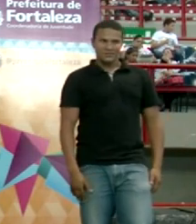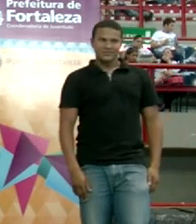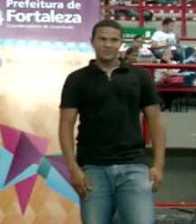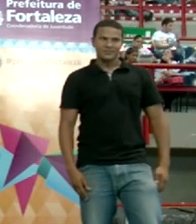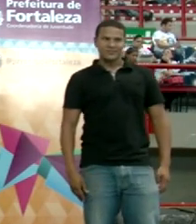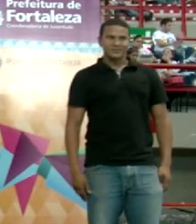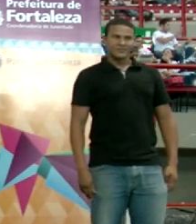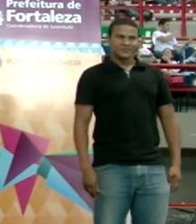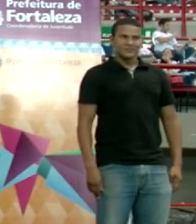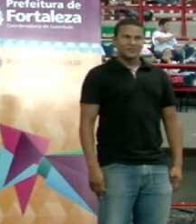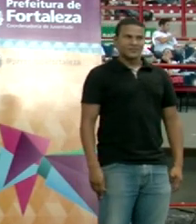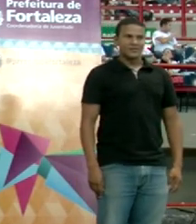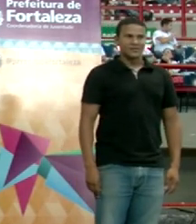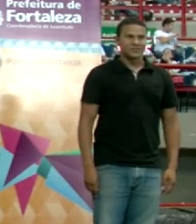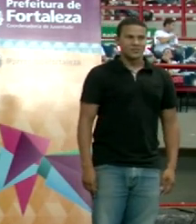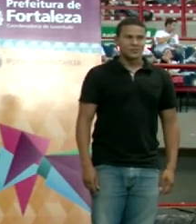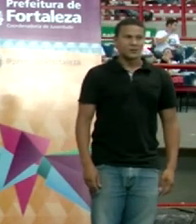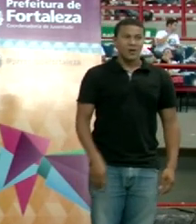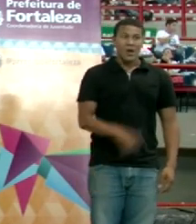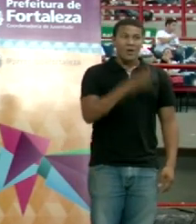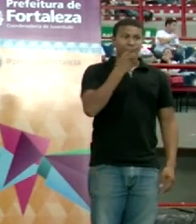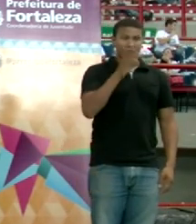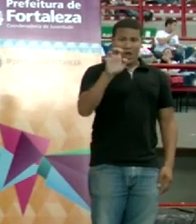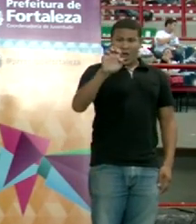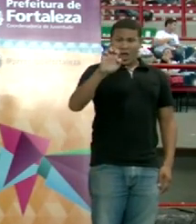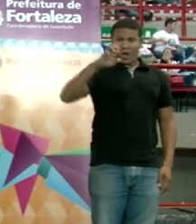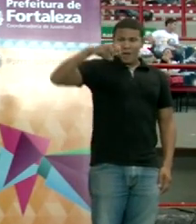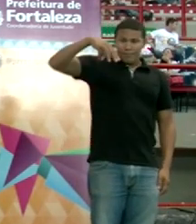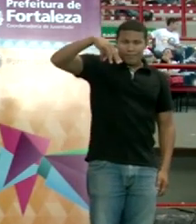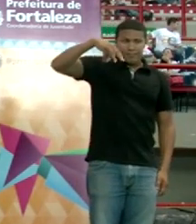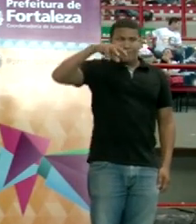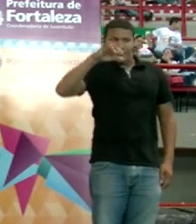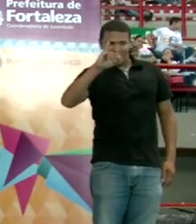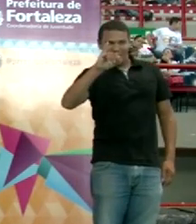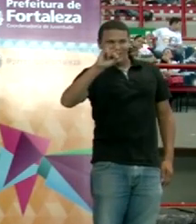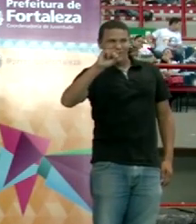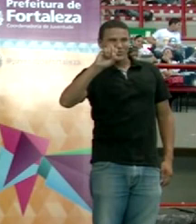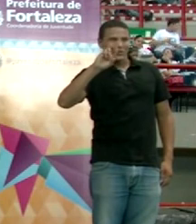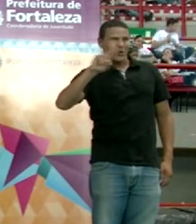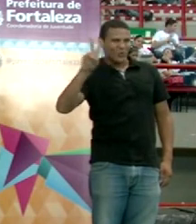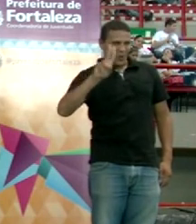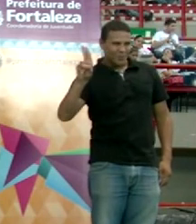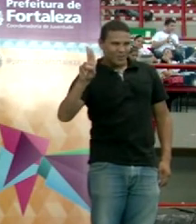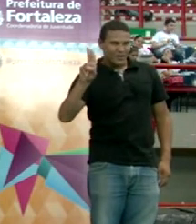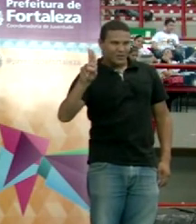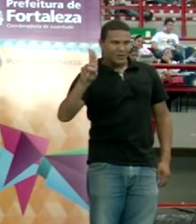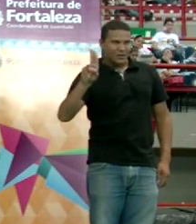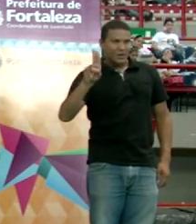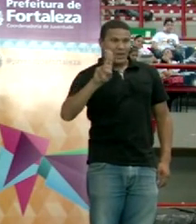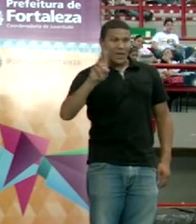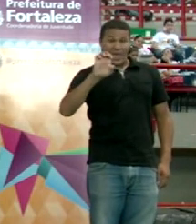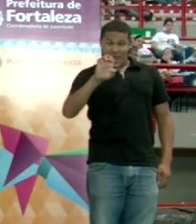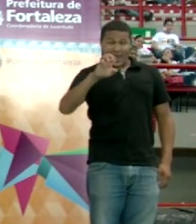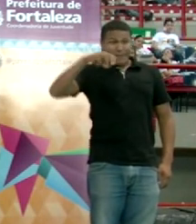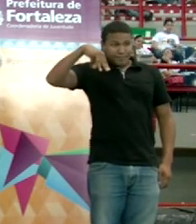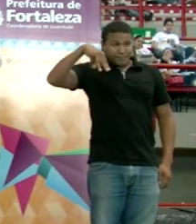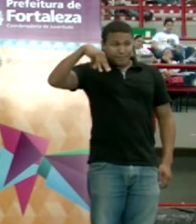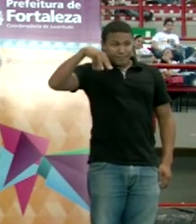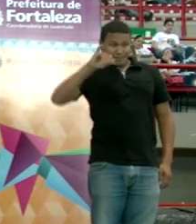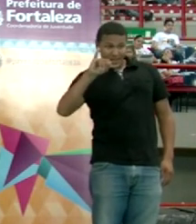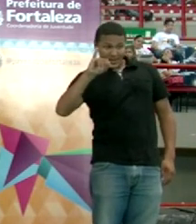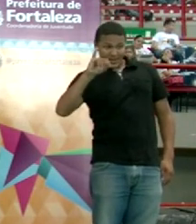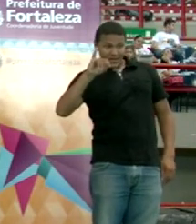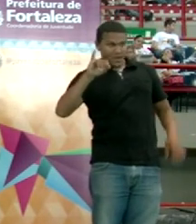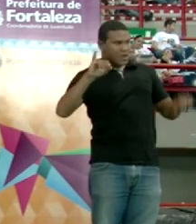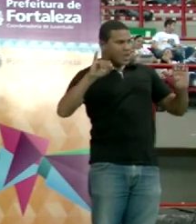da linguagem, que é aquela agora que vai enfatizar, vai focalizar o referente.